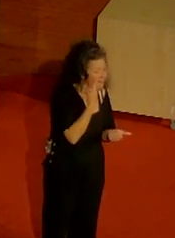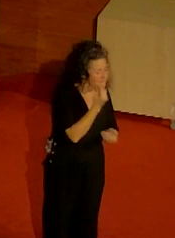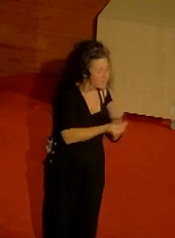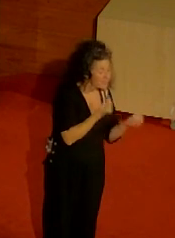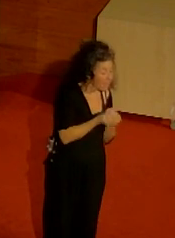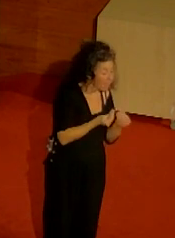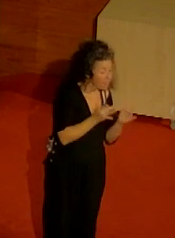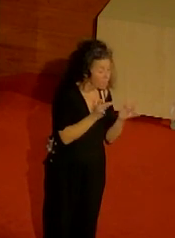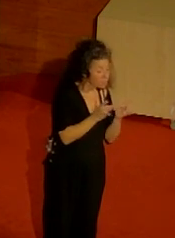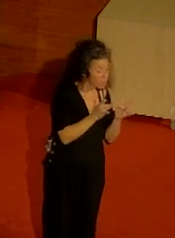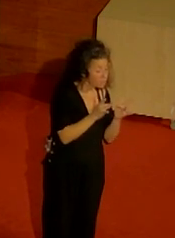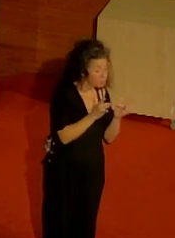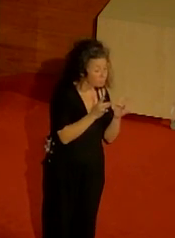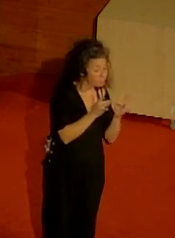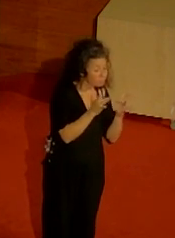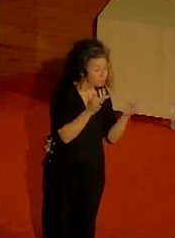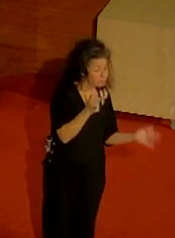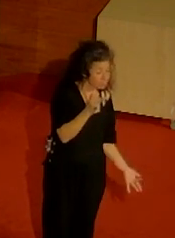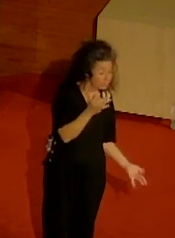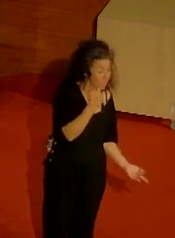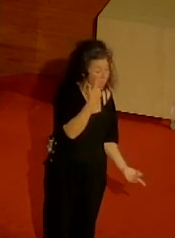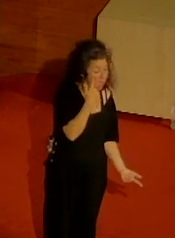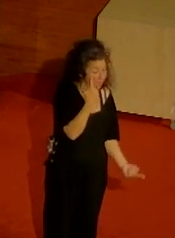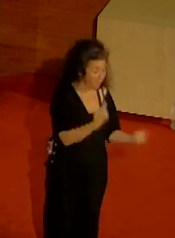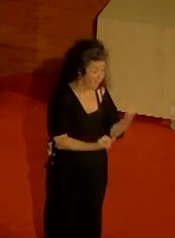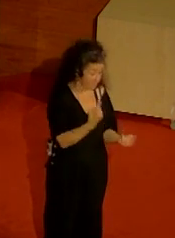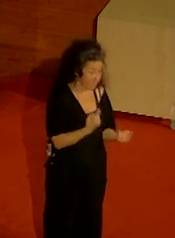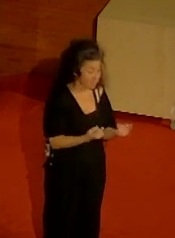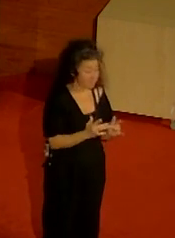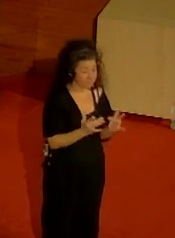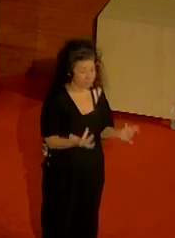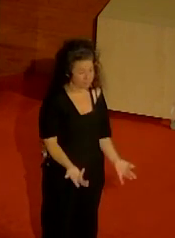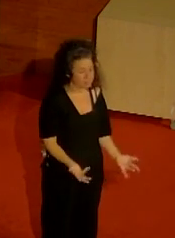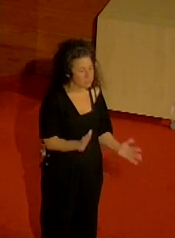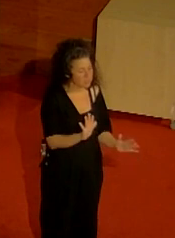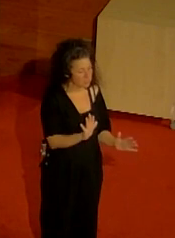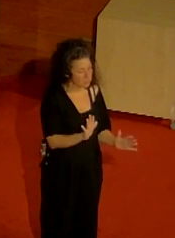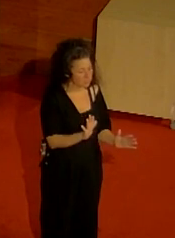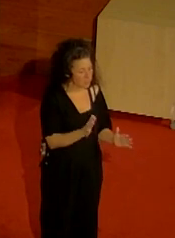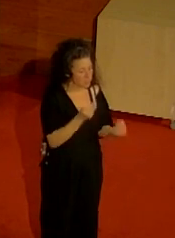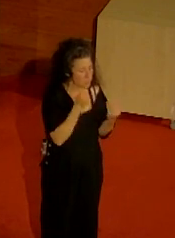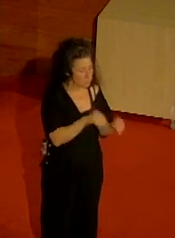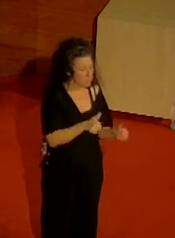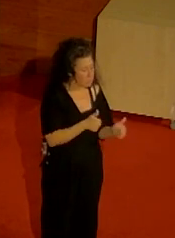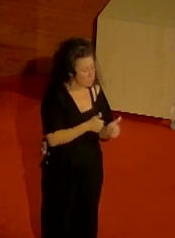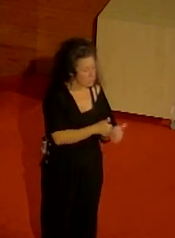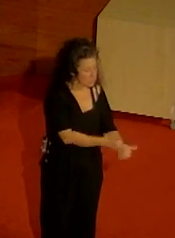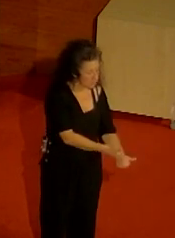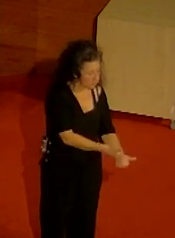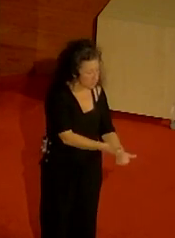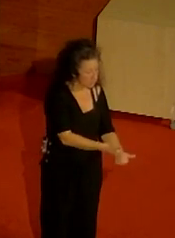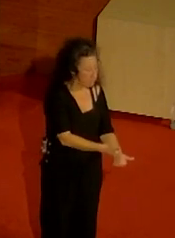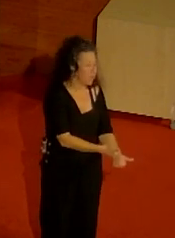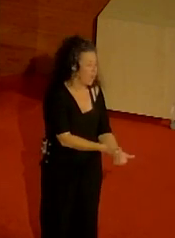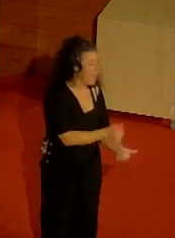lo pierden contigo, etcétera. O sea, ¿no? Pero ese seguimiento de las historias, que no sean usar y tirar,